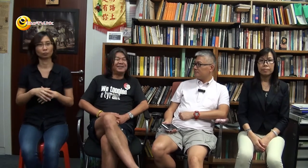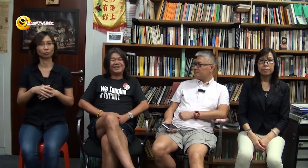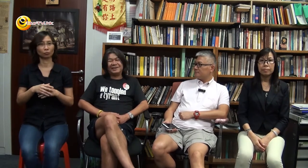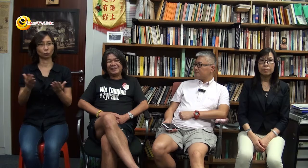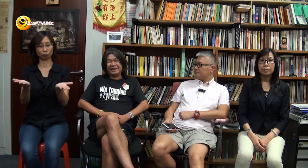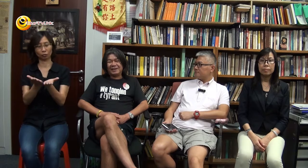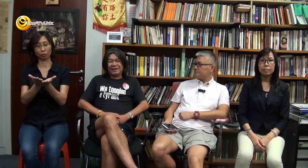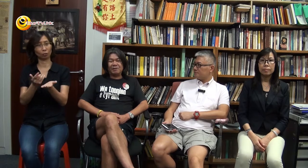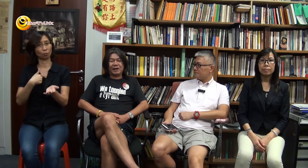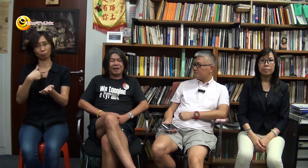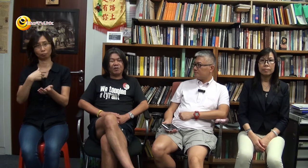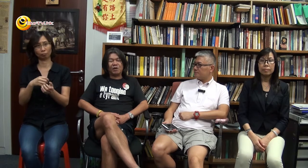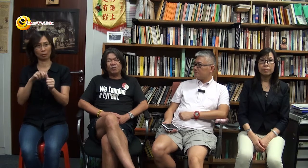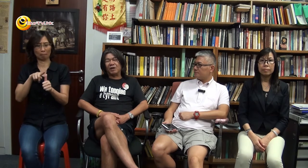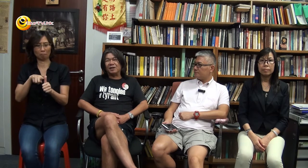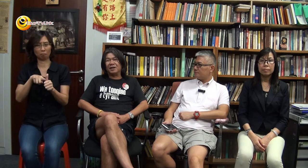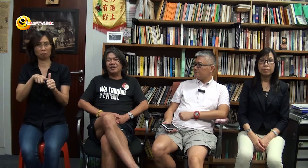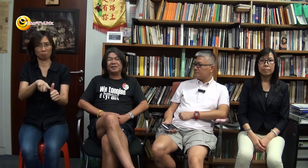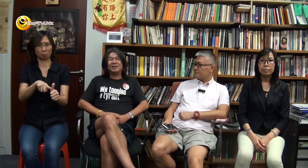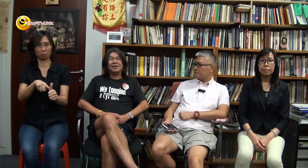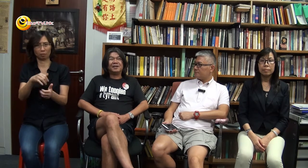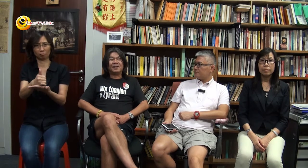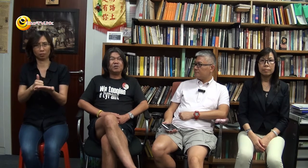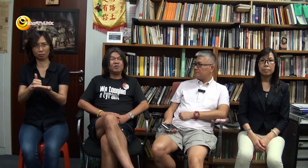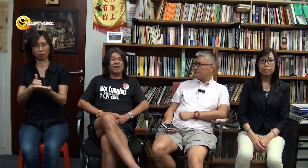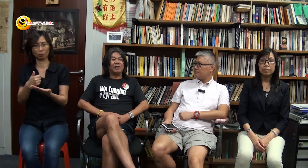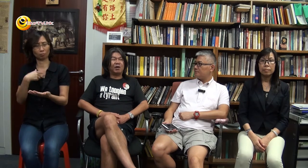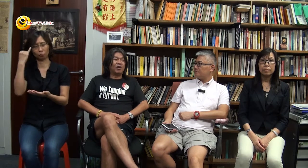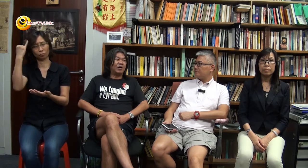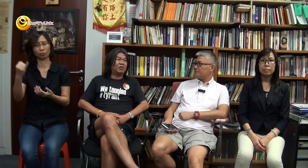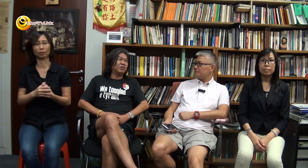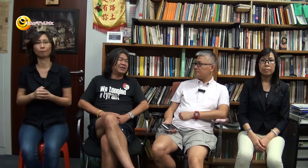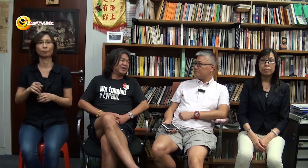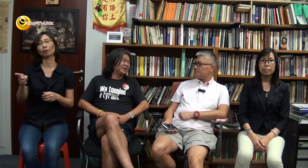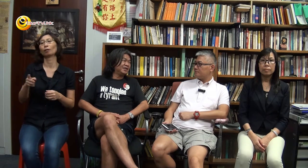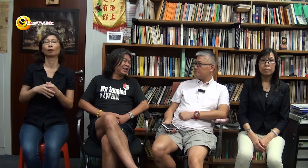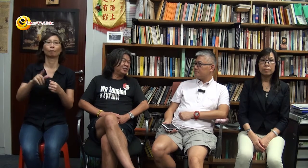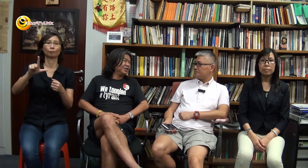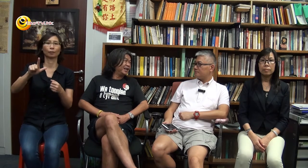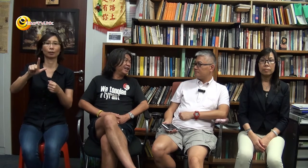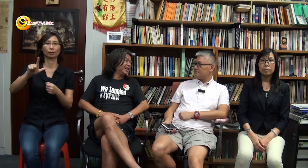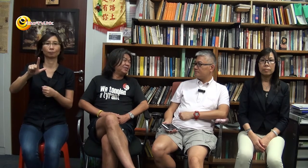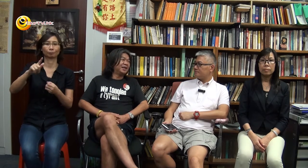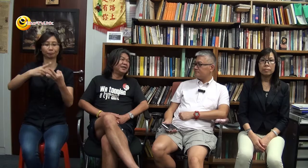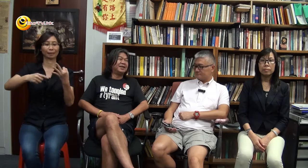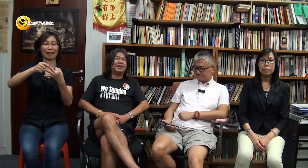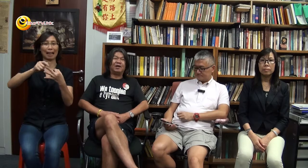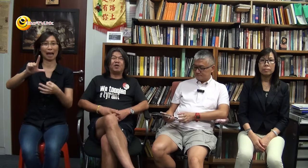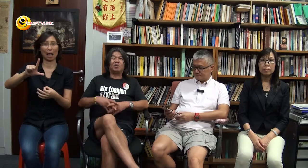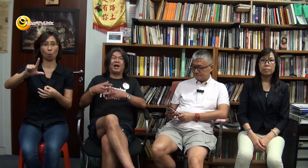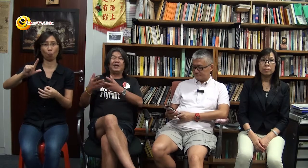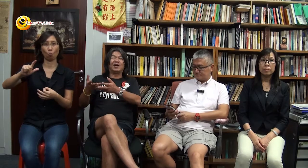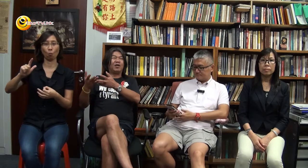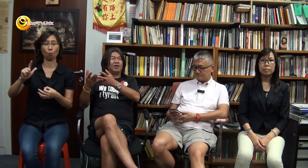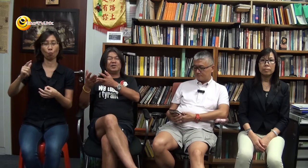啊！咁其實講翻官運啦，咁官運呢個劉江華嘅官運真係傳奇嚟㗎啦，係咪？有